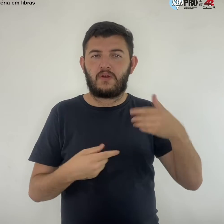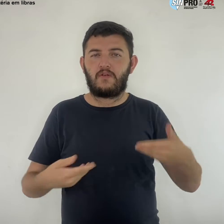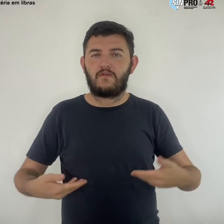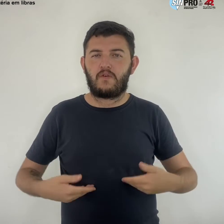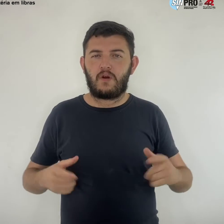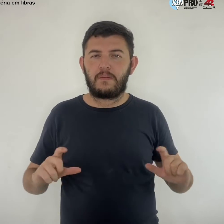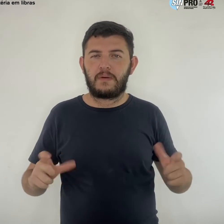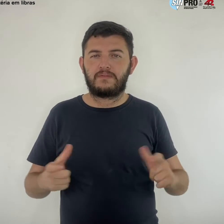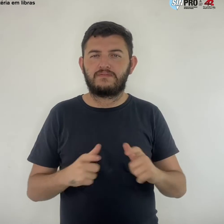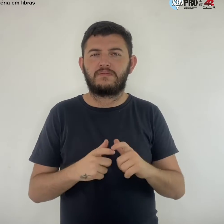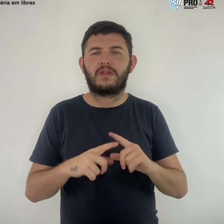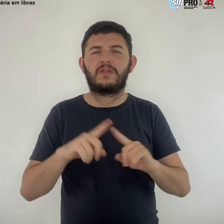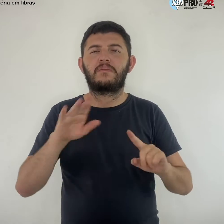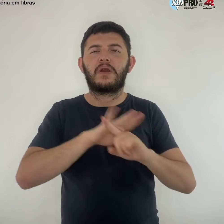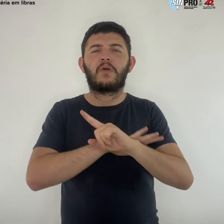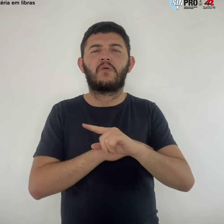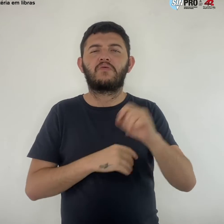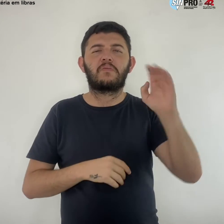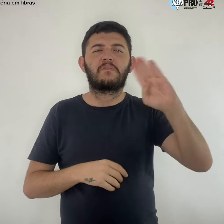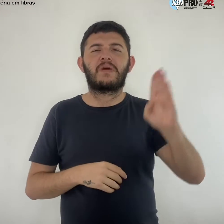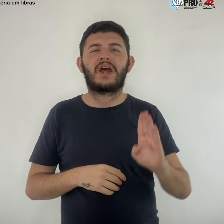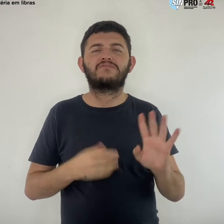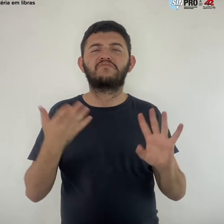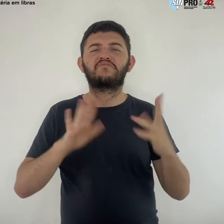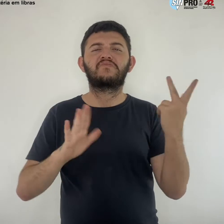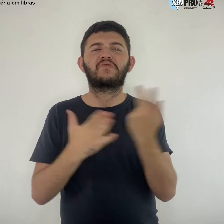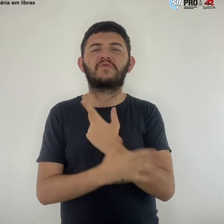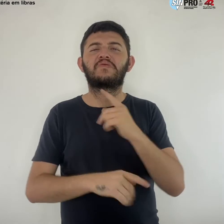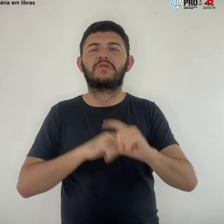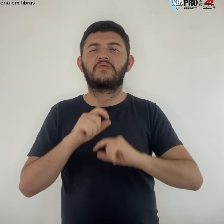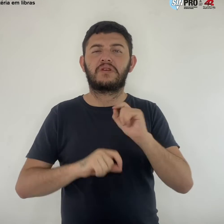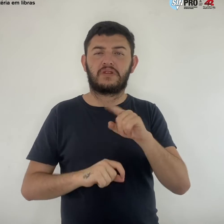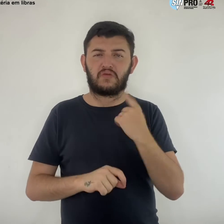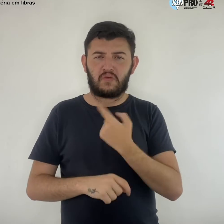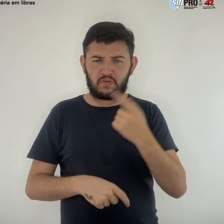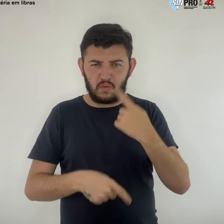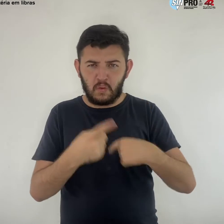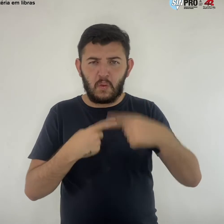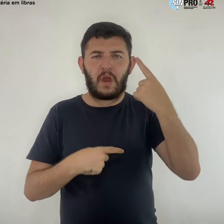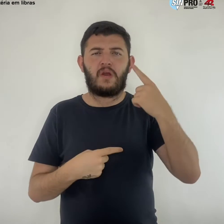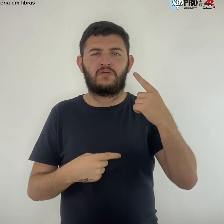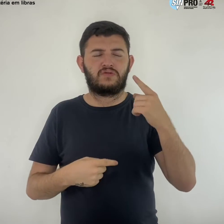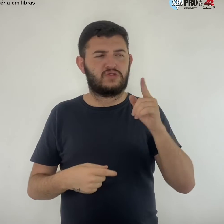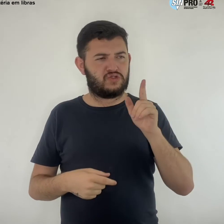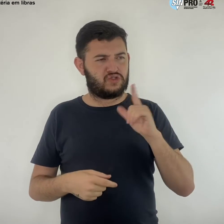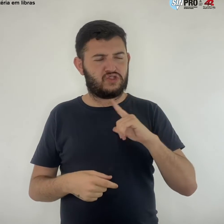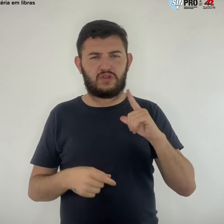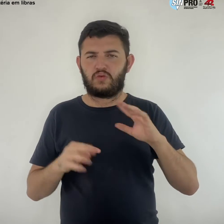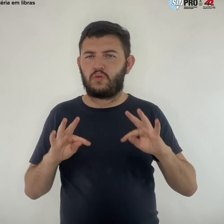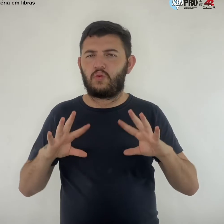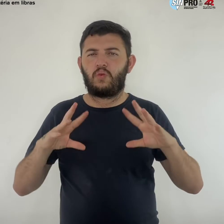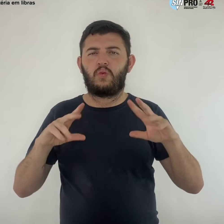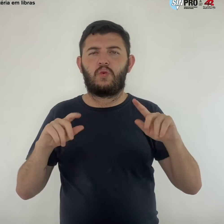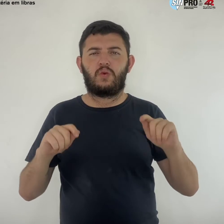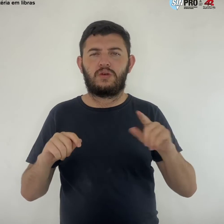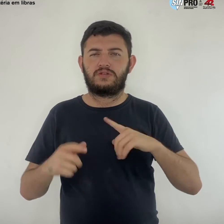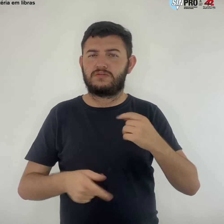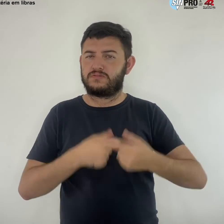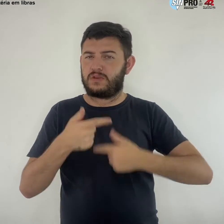aconteceu com este país? Estávamos no auge da prosperidade, da fartura. Tínhamos